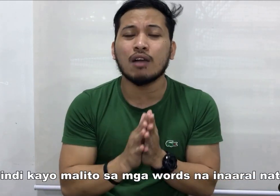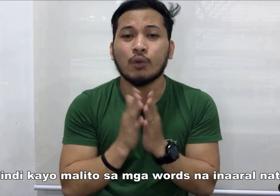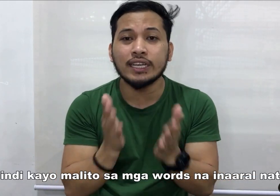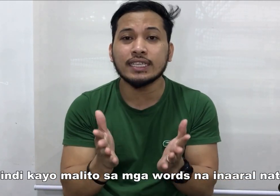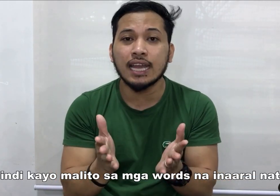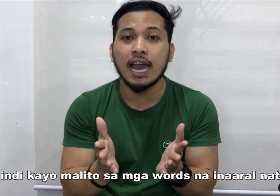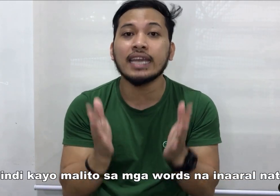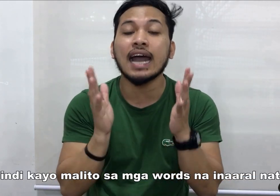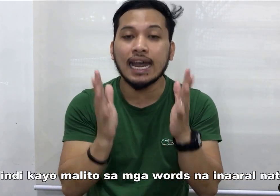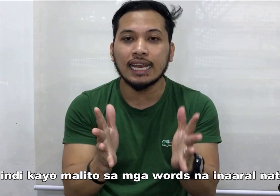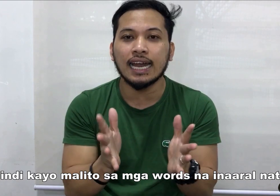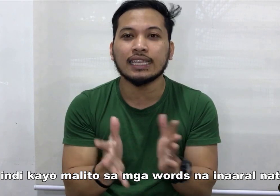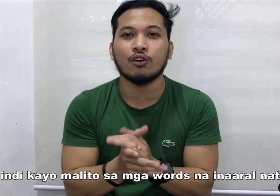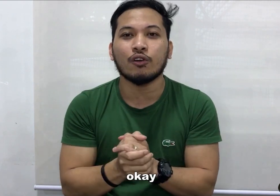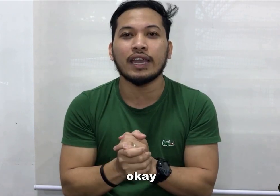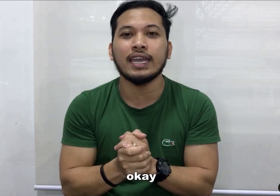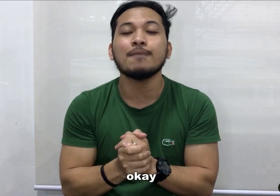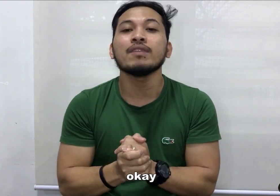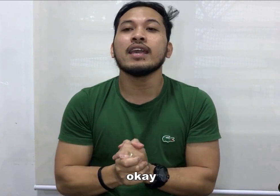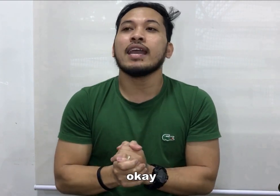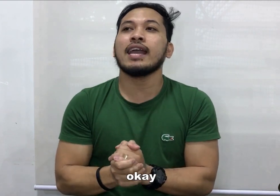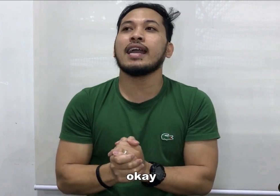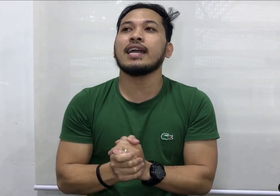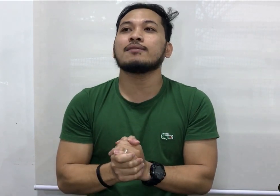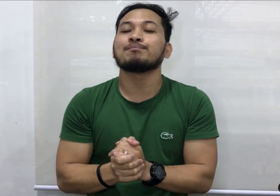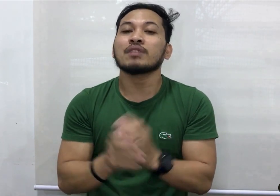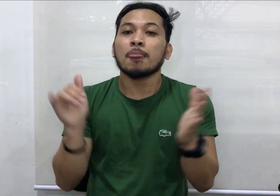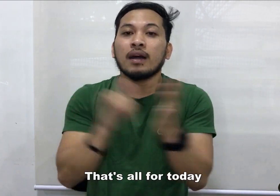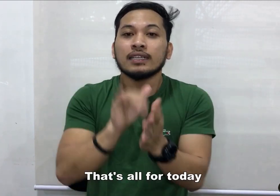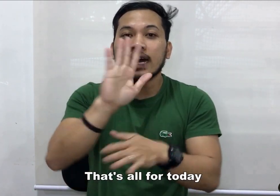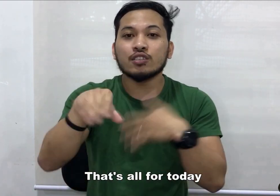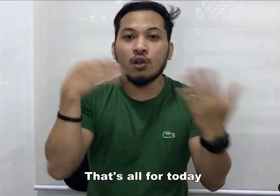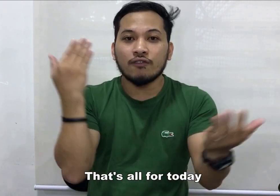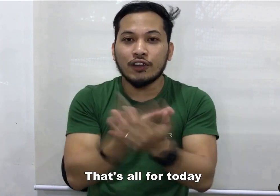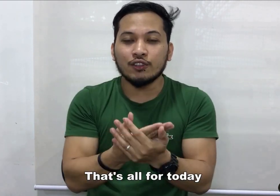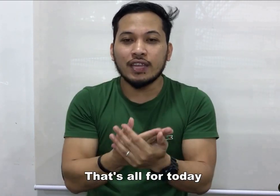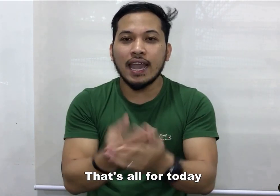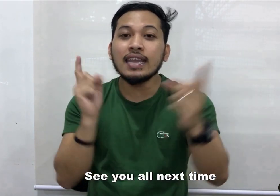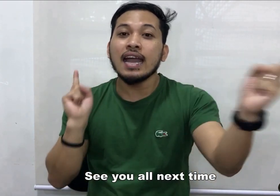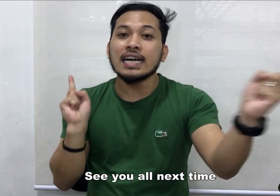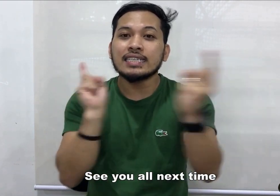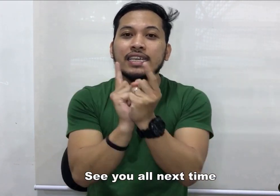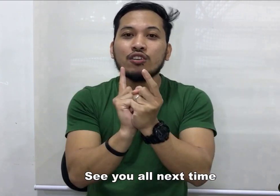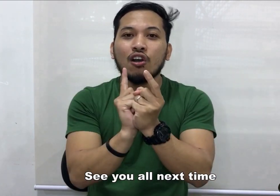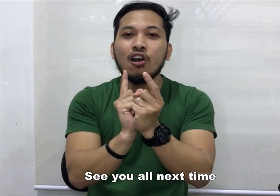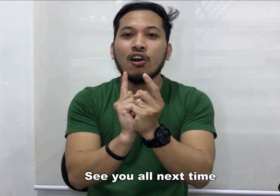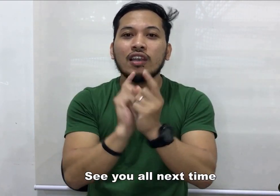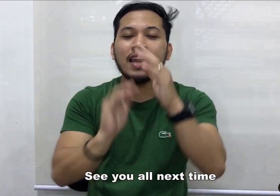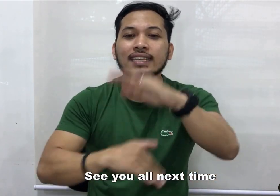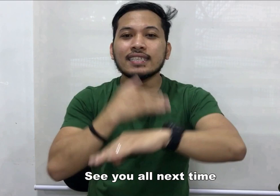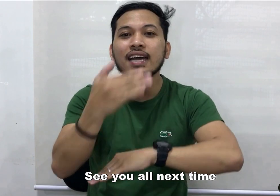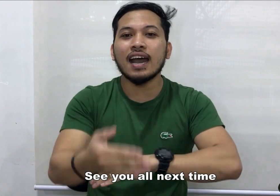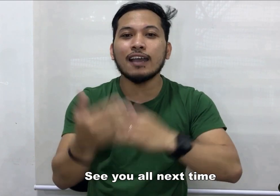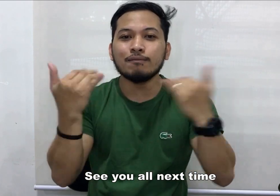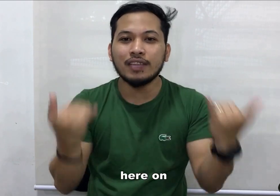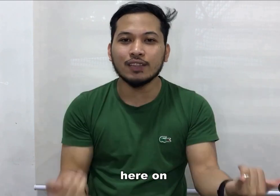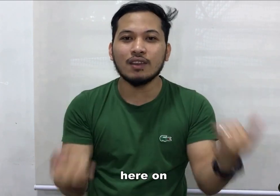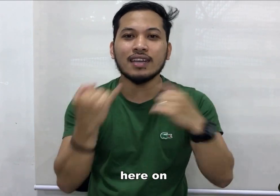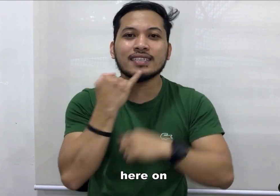mga words na inaaral natin, okay? And that's all for today. See you all next time dito lang